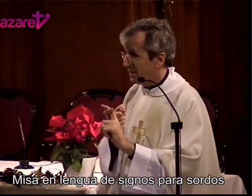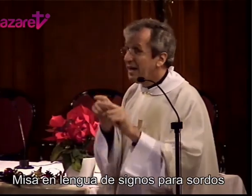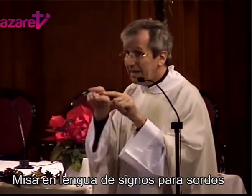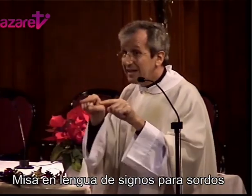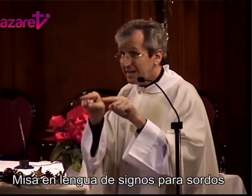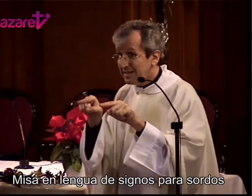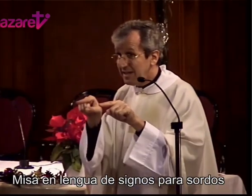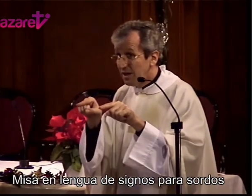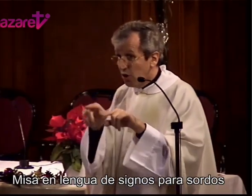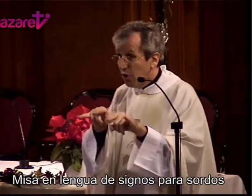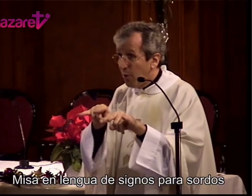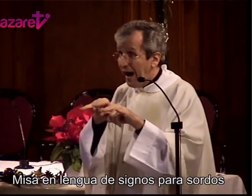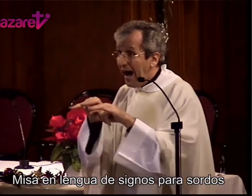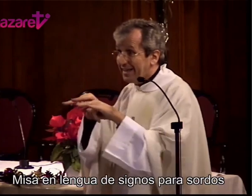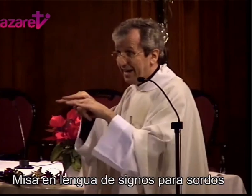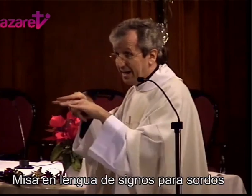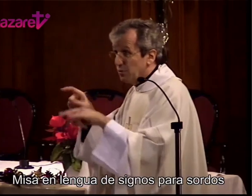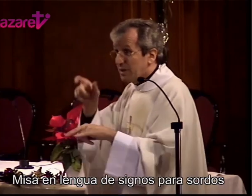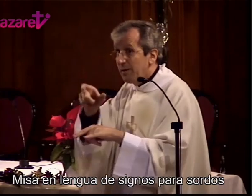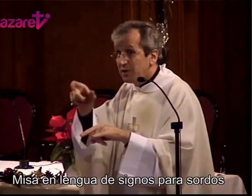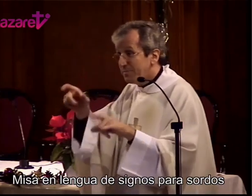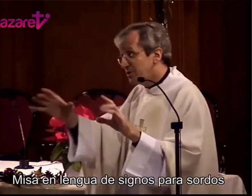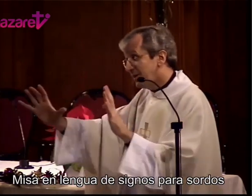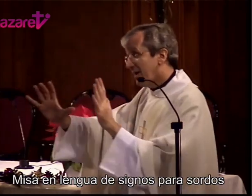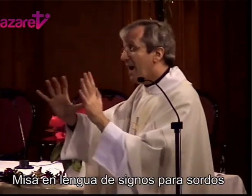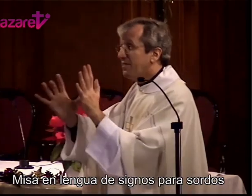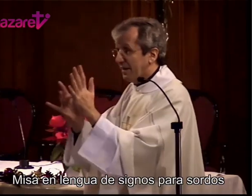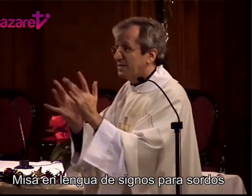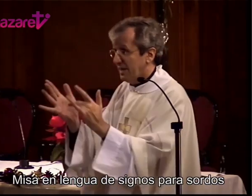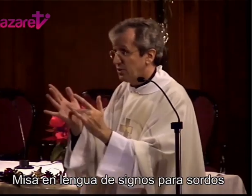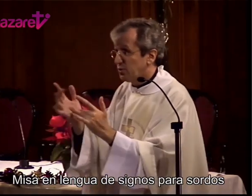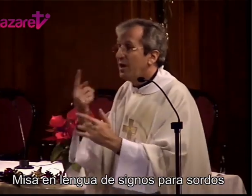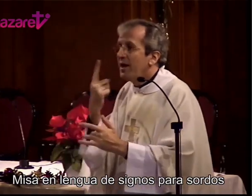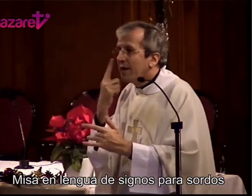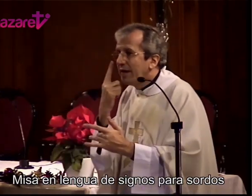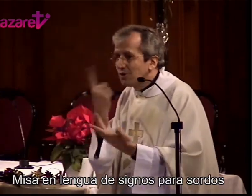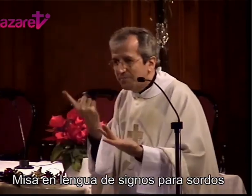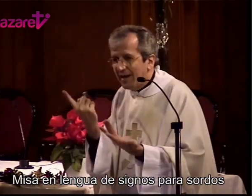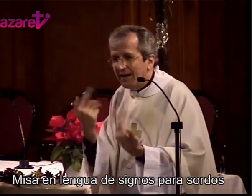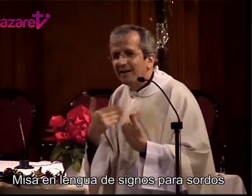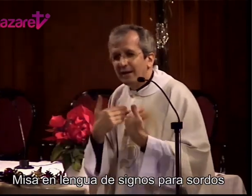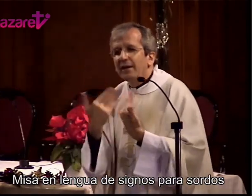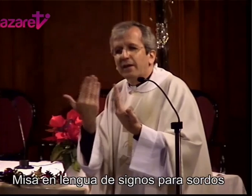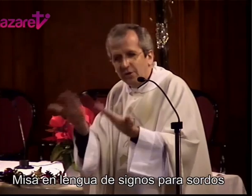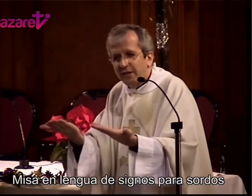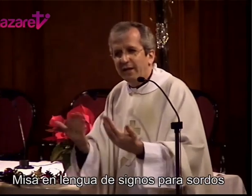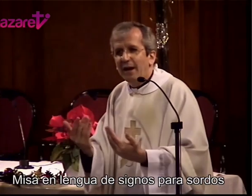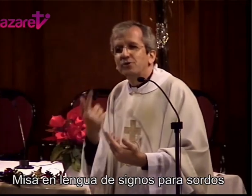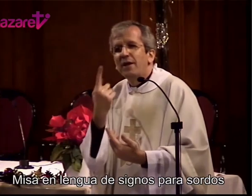Y es así como atraeremos a muchas personas a acercarse a Jesús, que nos vean que nos entregamos, que